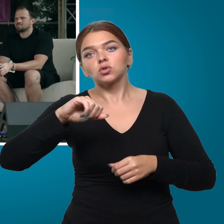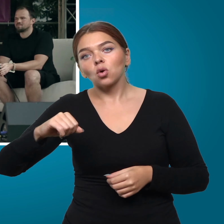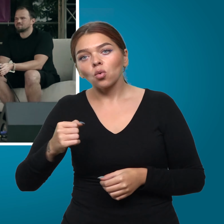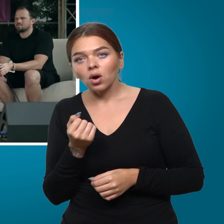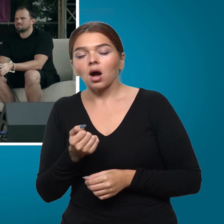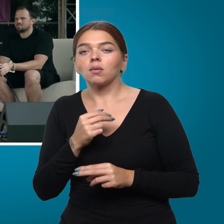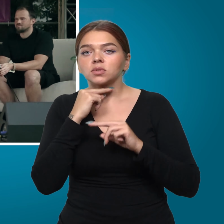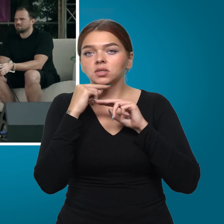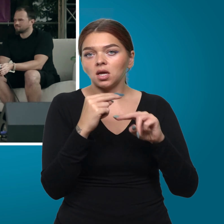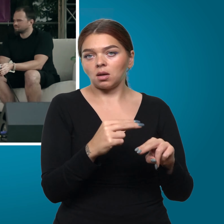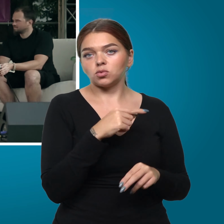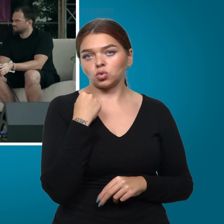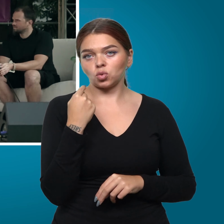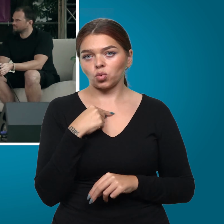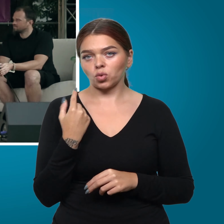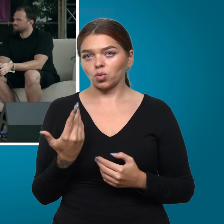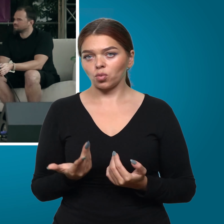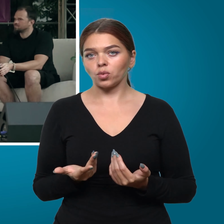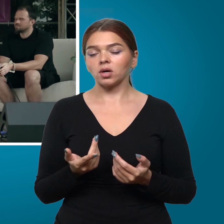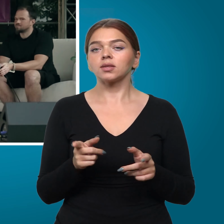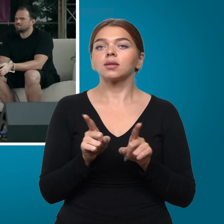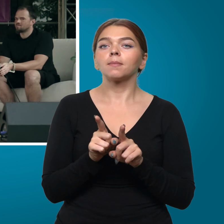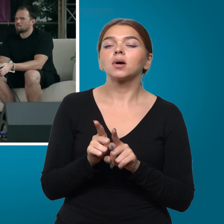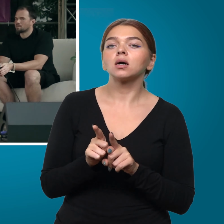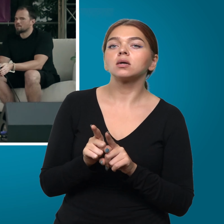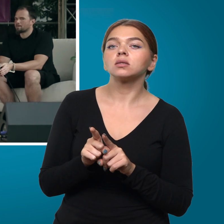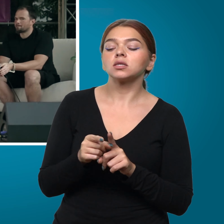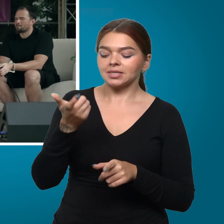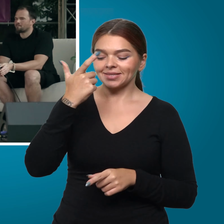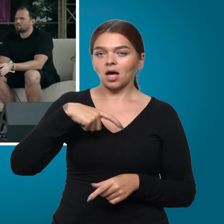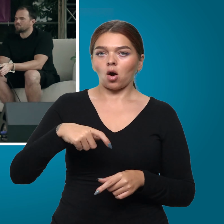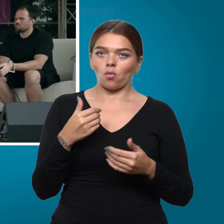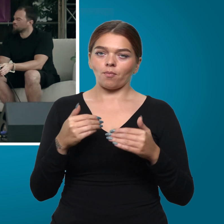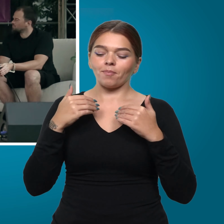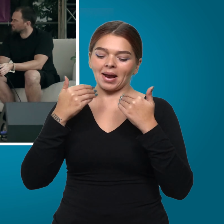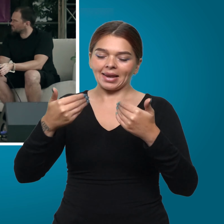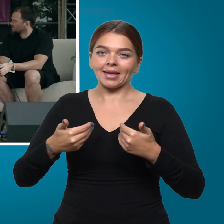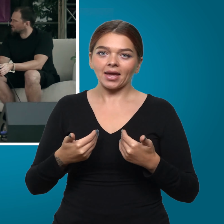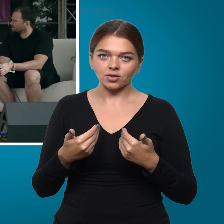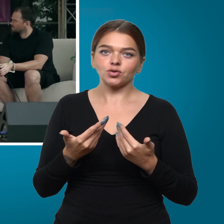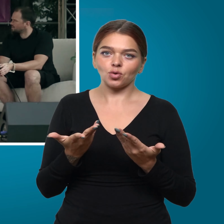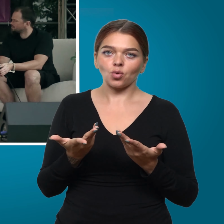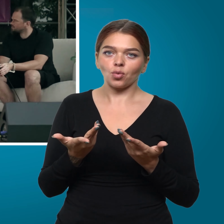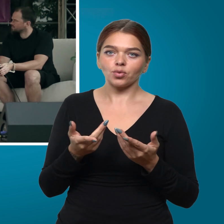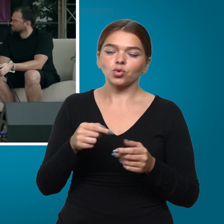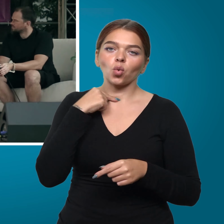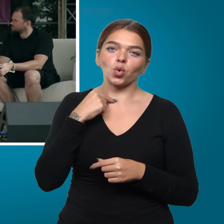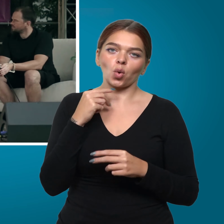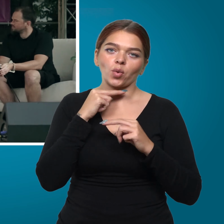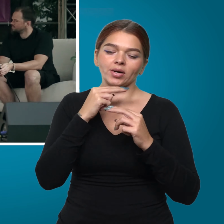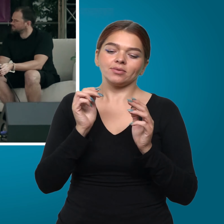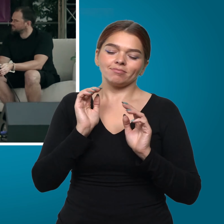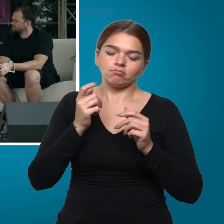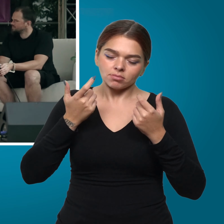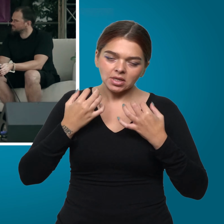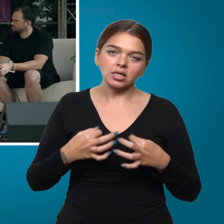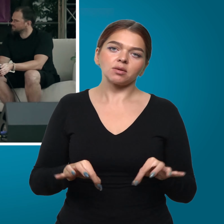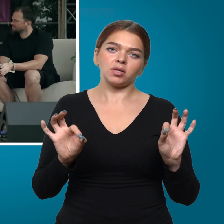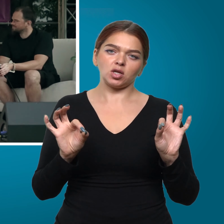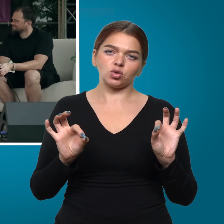draugams. Iš tikrųjų, gal to paties būčiau palinkėjus net ir savo paauglystėje. Ir dar, aišku, pasakyčiau, kad, nu, biški